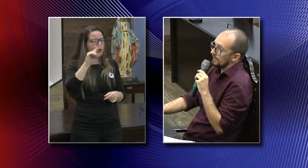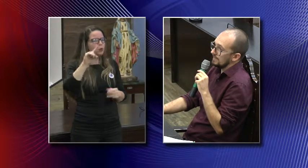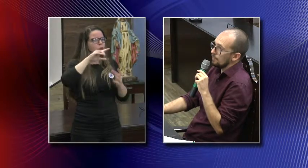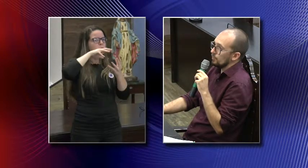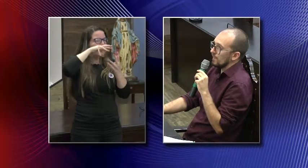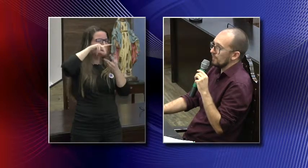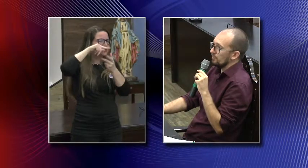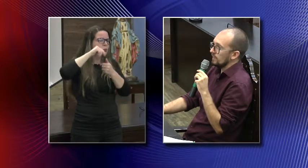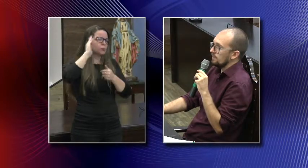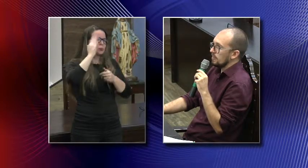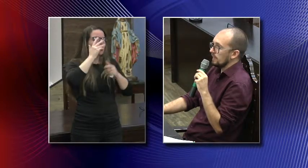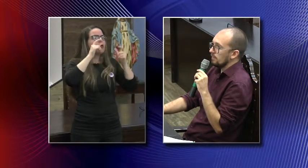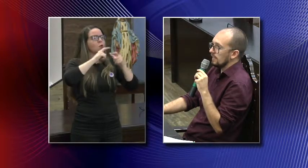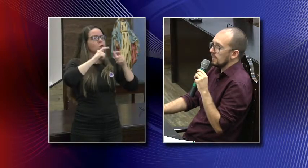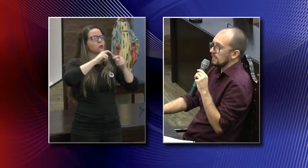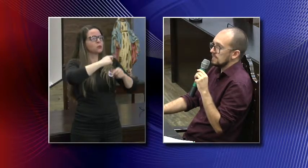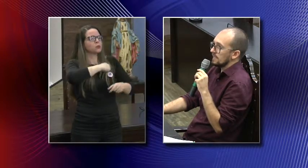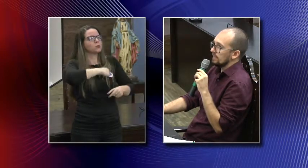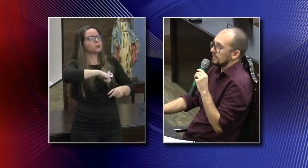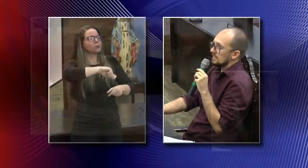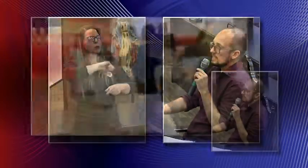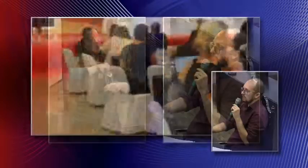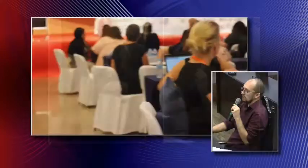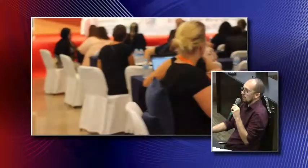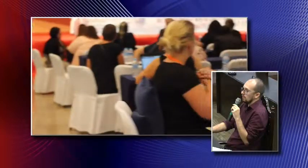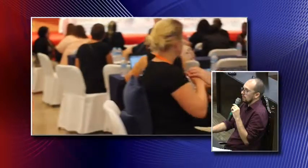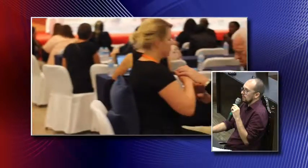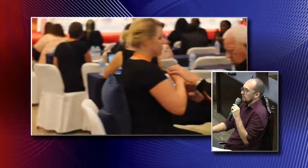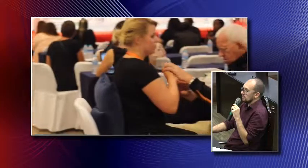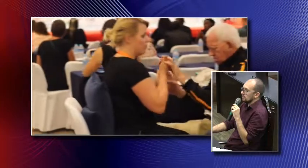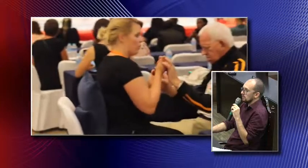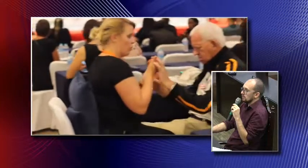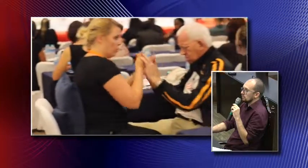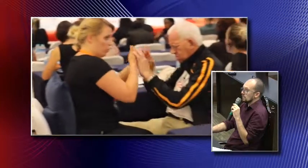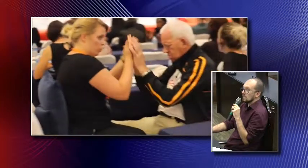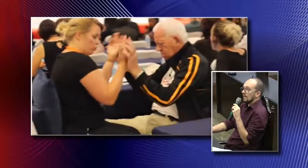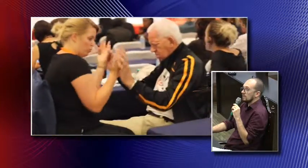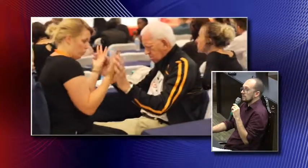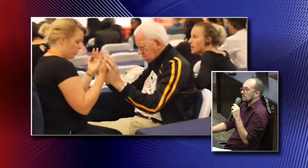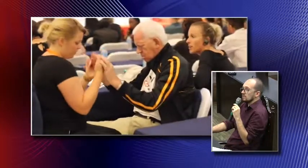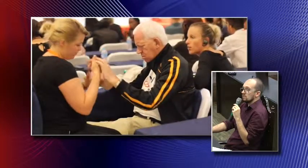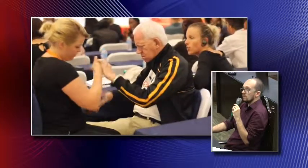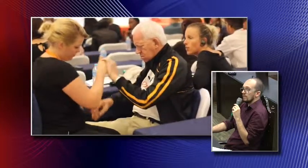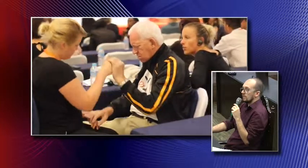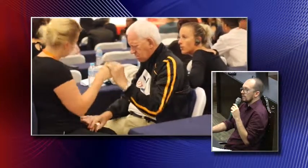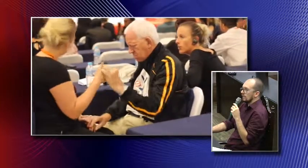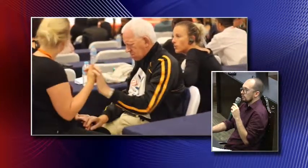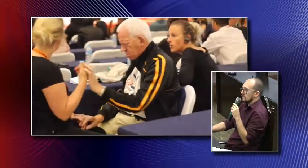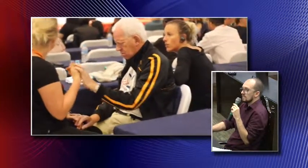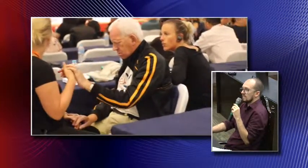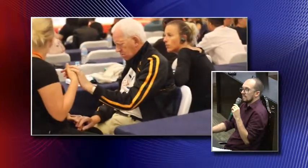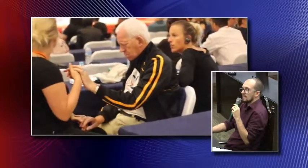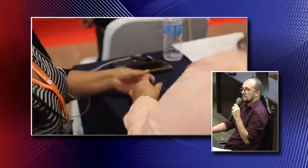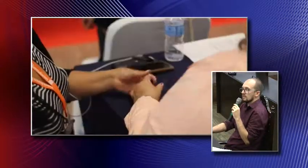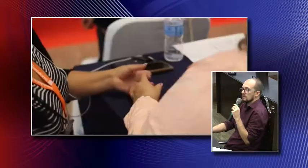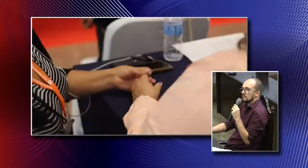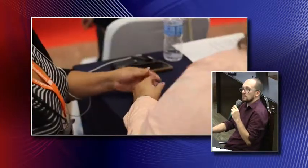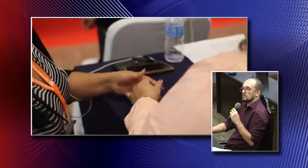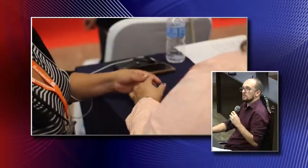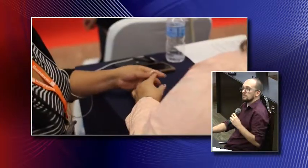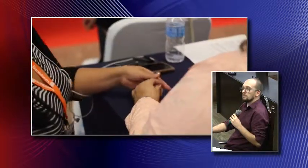organizado pela WFDB, seria a Federação Mundial de Surdos Cegos, isso foi há 2 anos